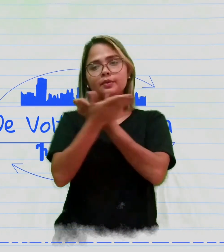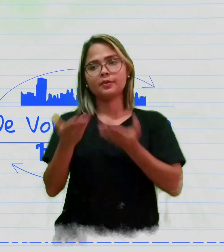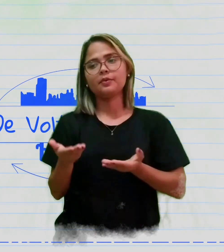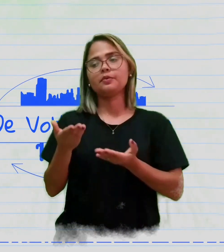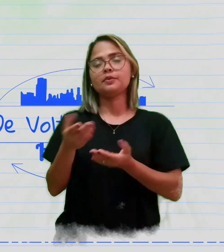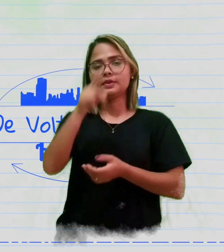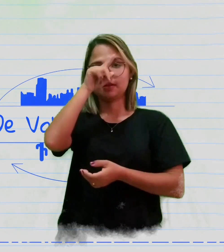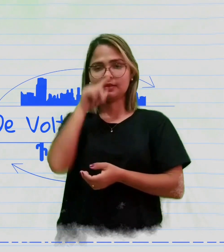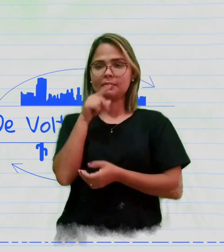abraçar.